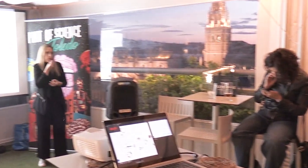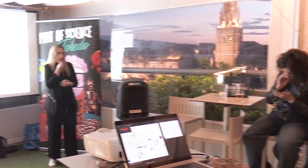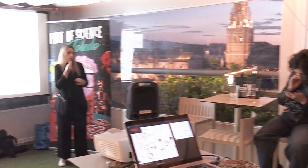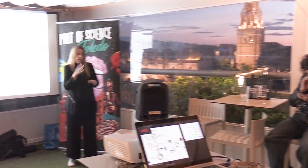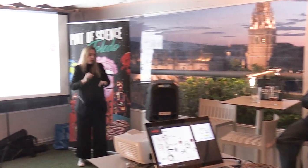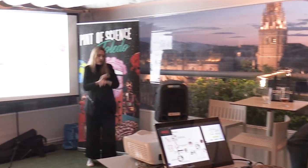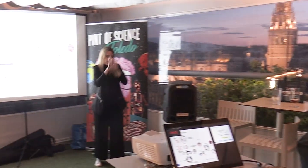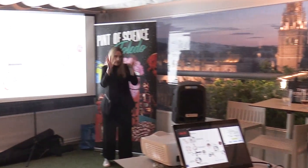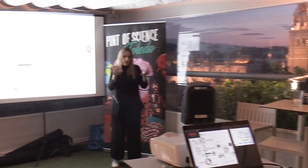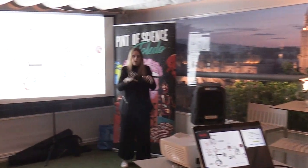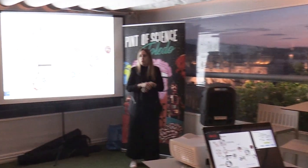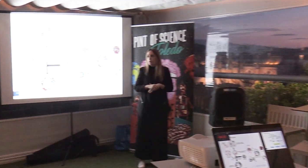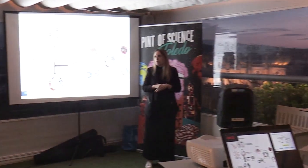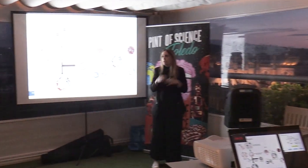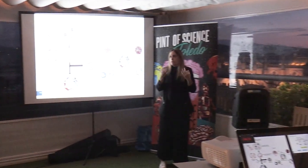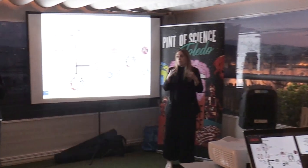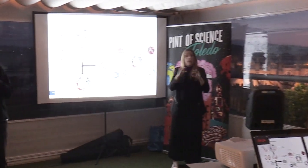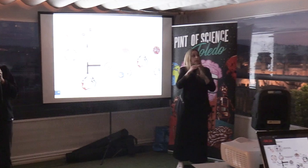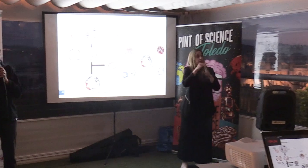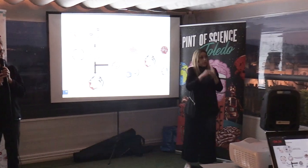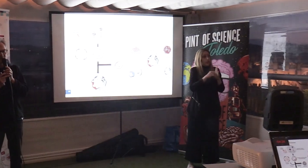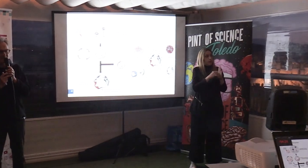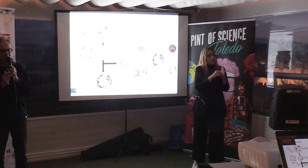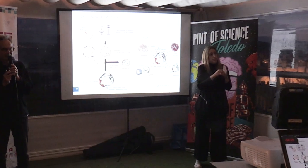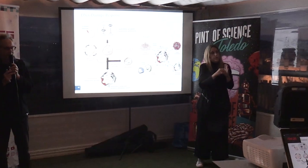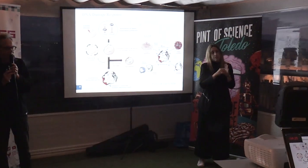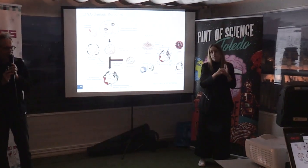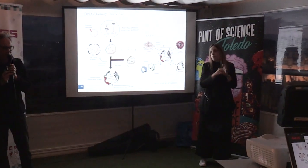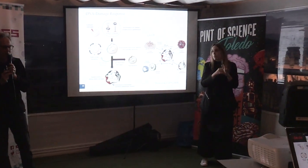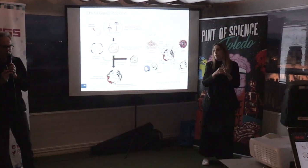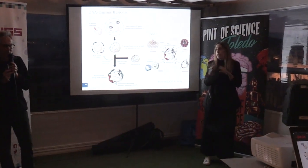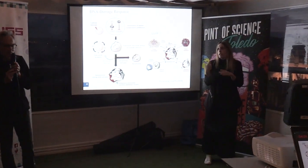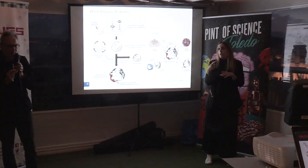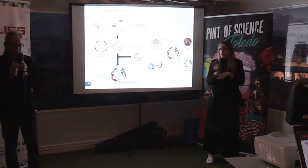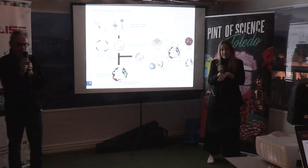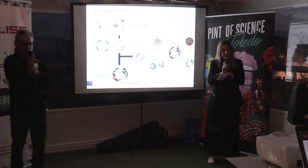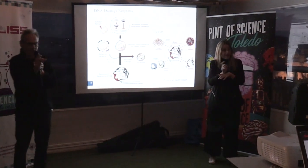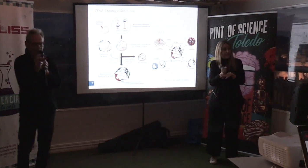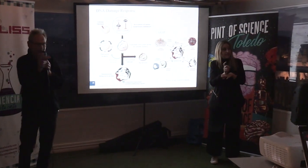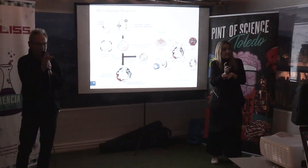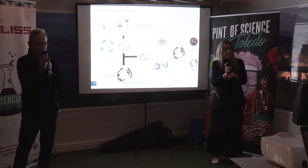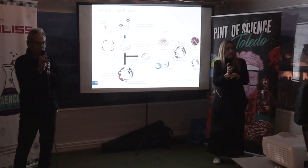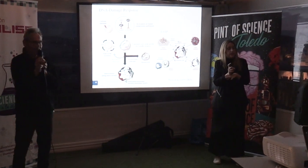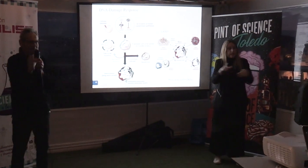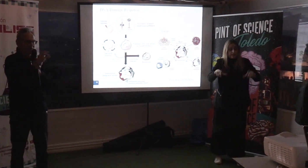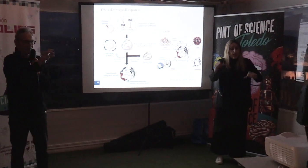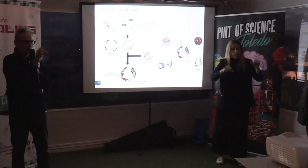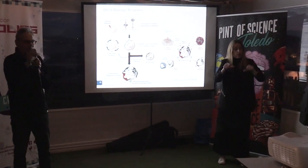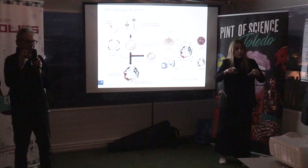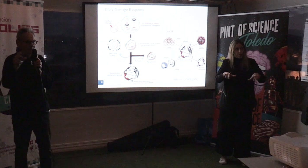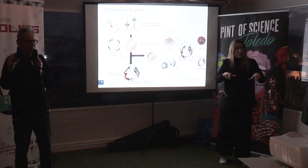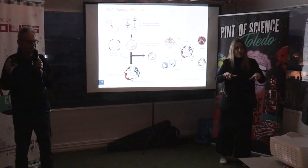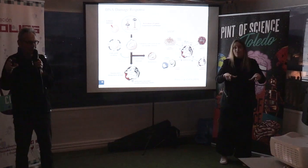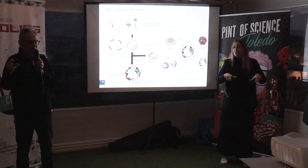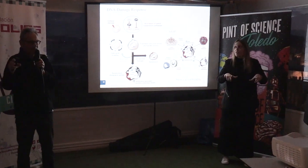está clarísimo. Vale. Simplemente menos. Las ratas que tenemos o las ratones tienen sus pellets, esto, que tienen